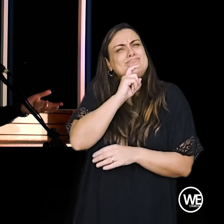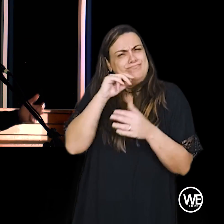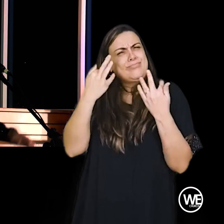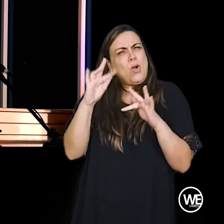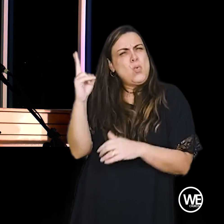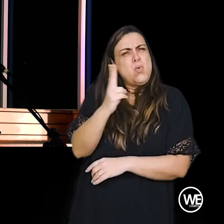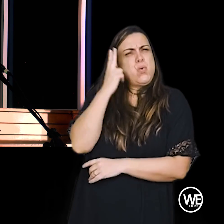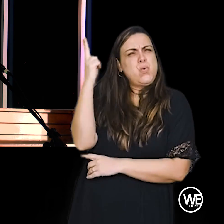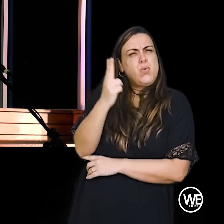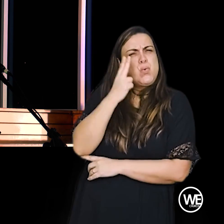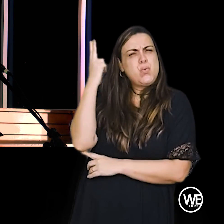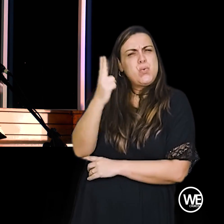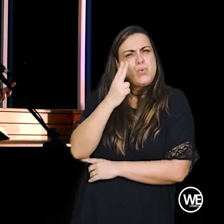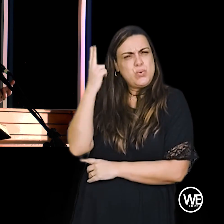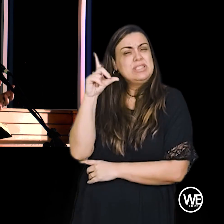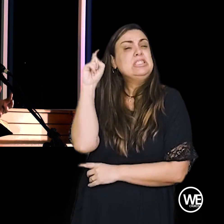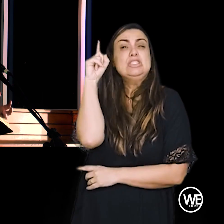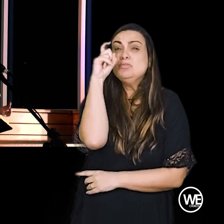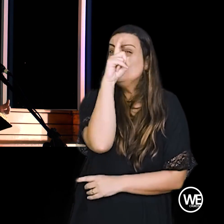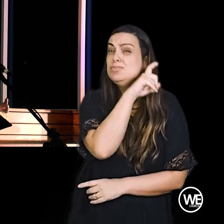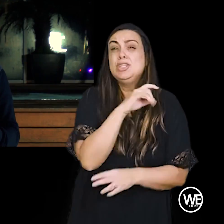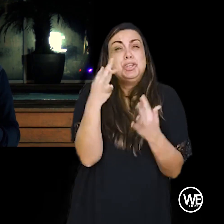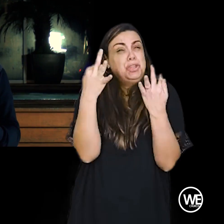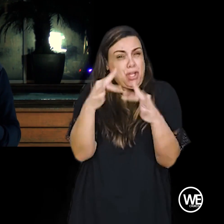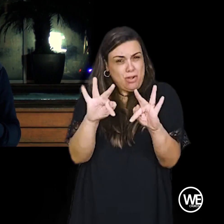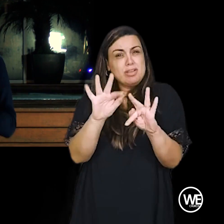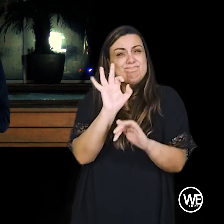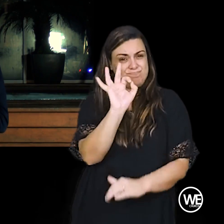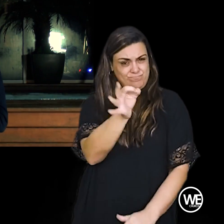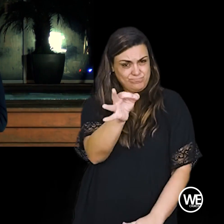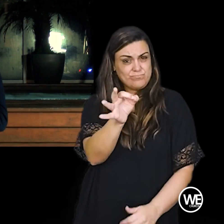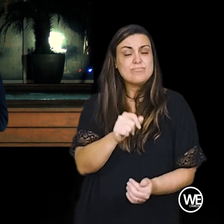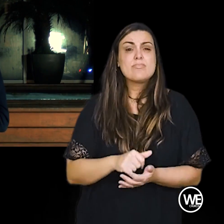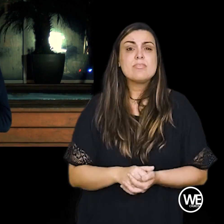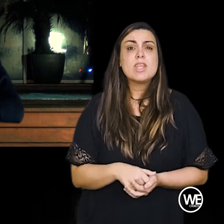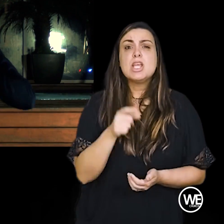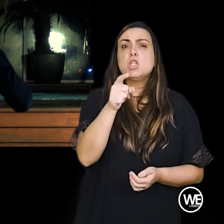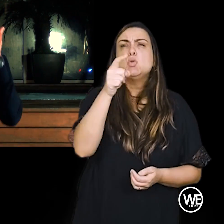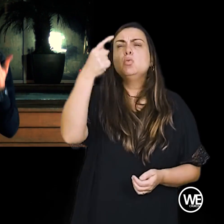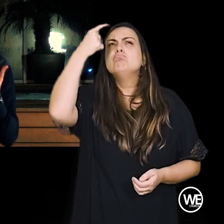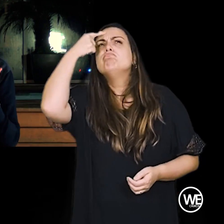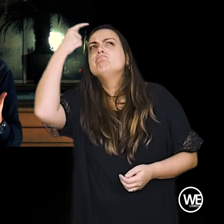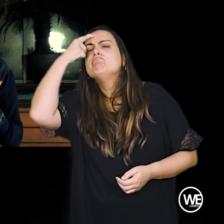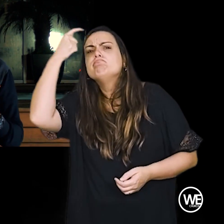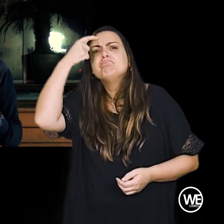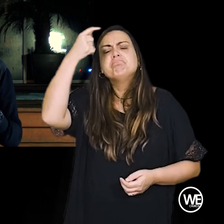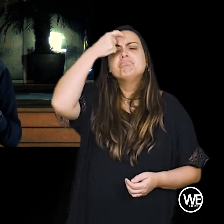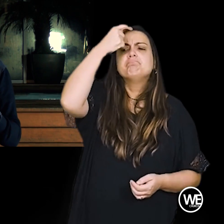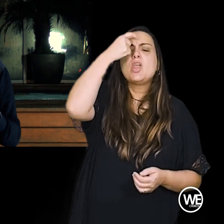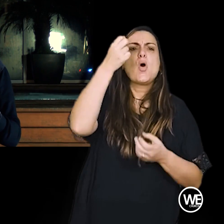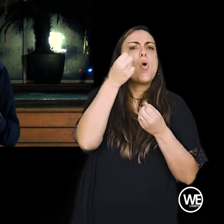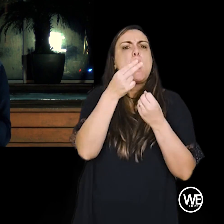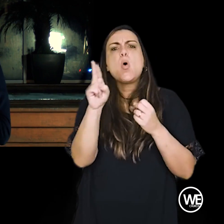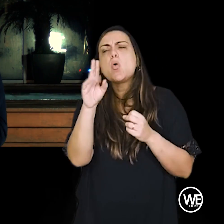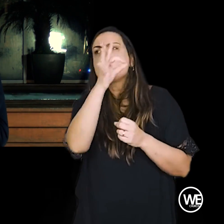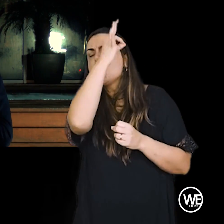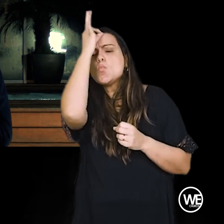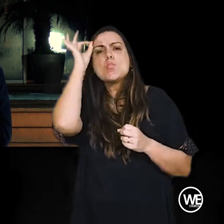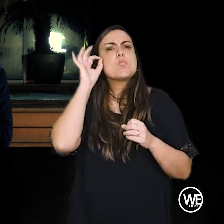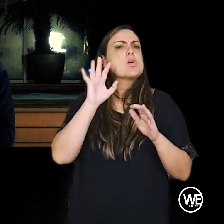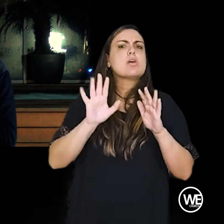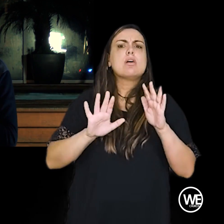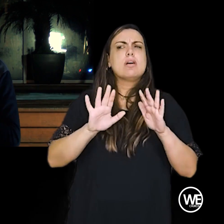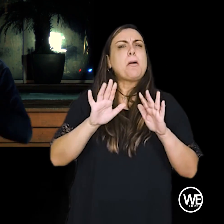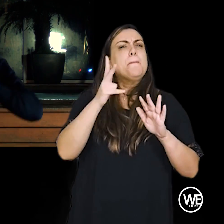está com um problema. É difícil demais. Consciente ou inconscientemente, será que nós